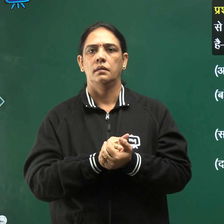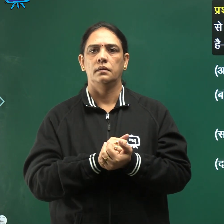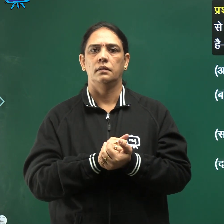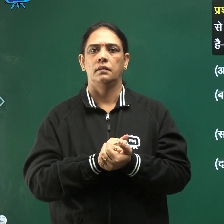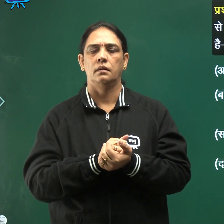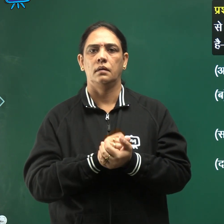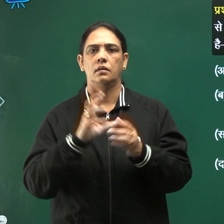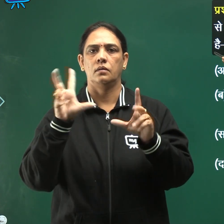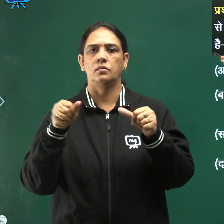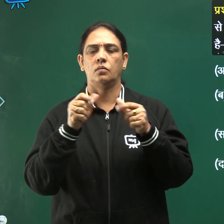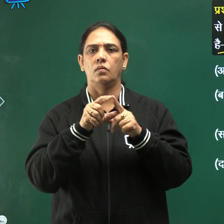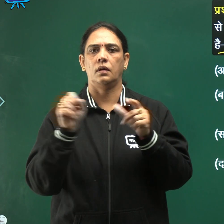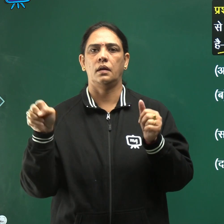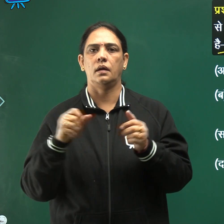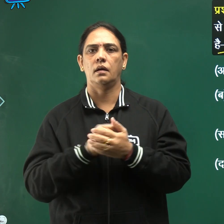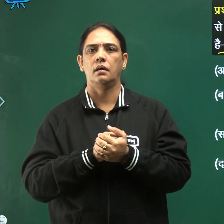ज्ञात करने का